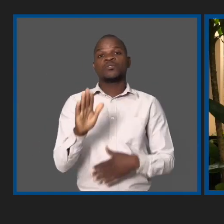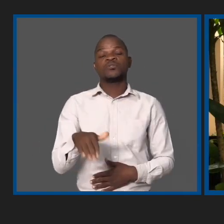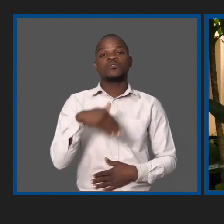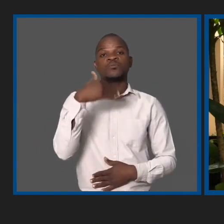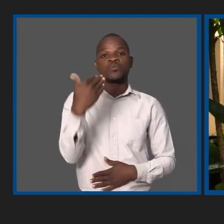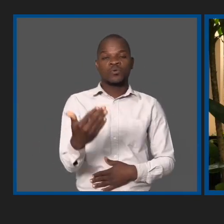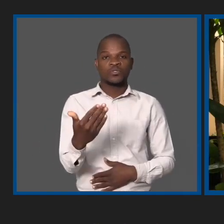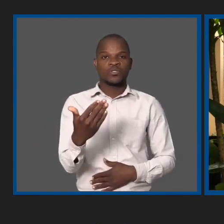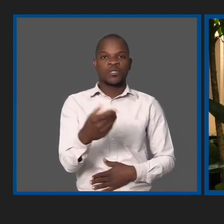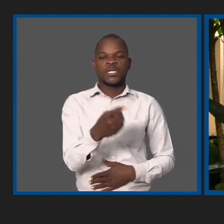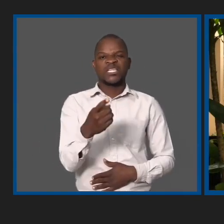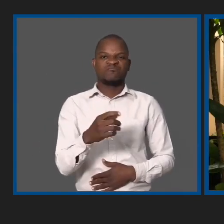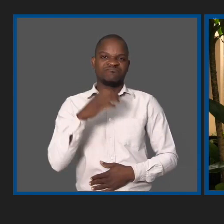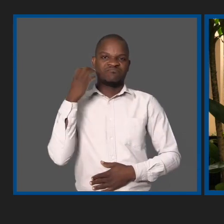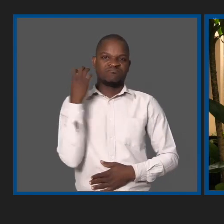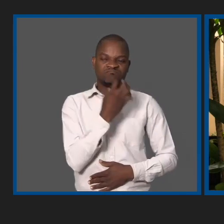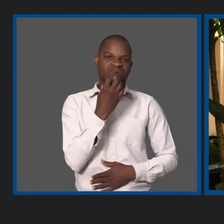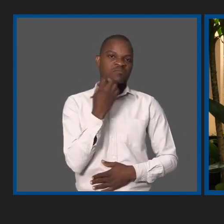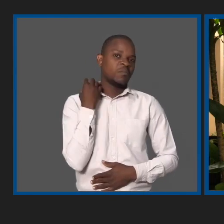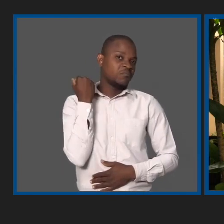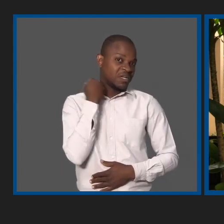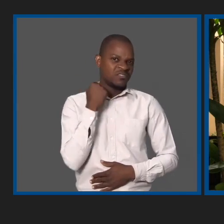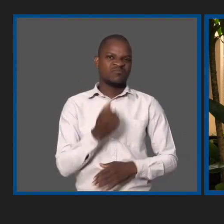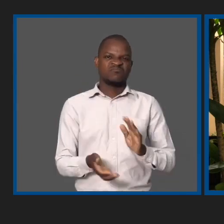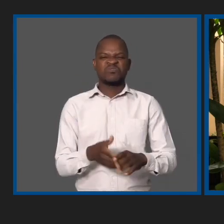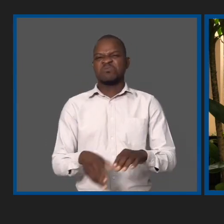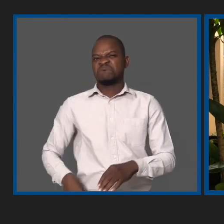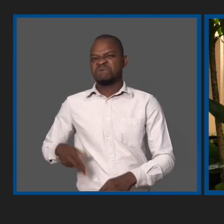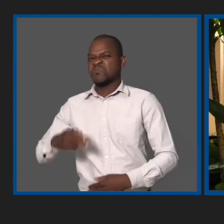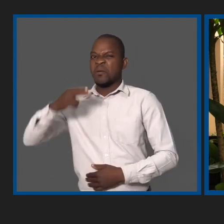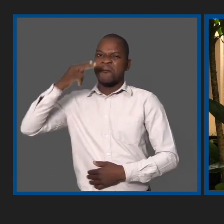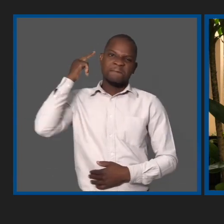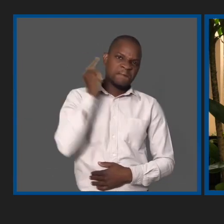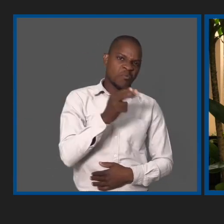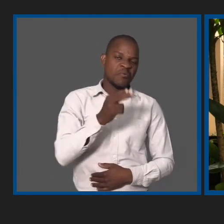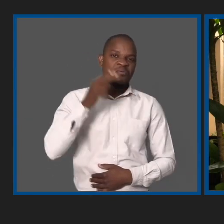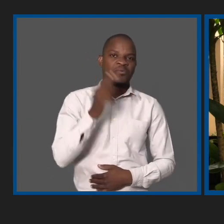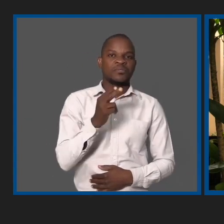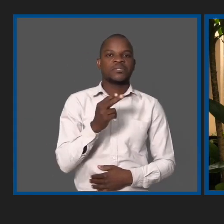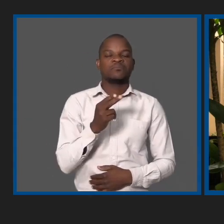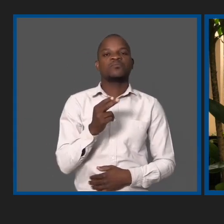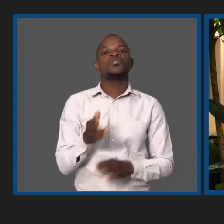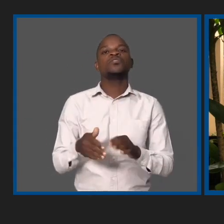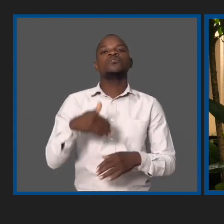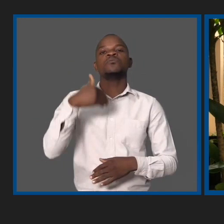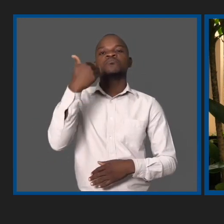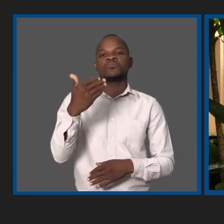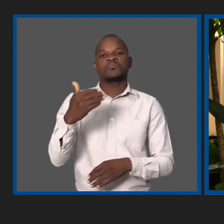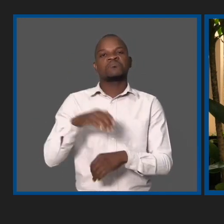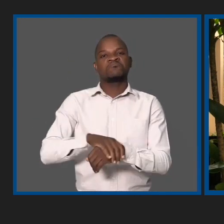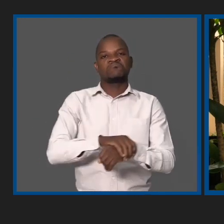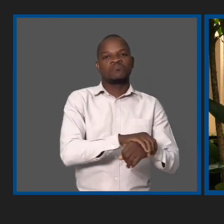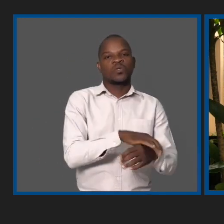depois da resistência, ofereci resistência, me balearam. Dali, me levaram para o hospital do Pretório,